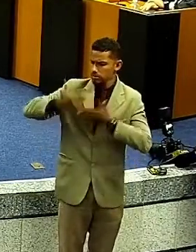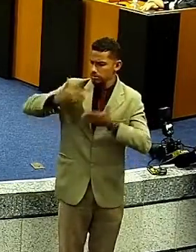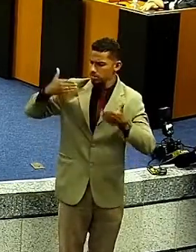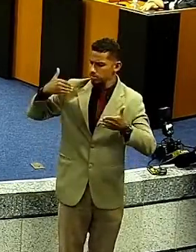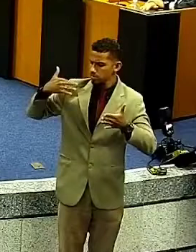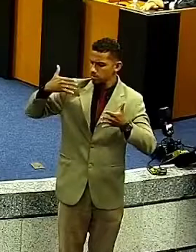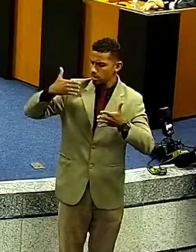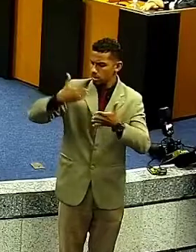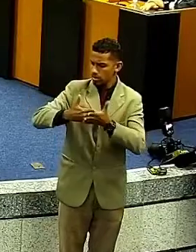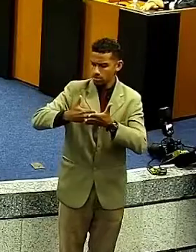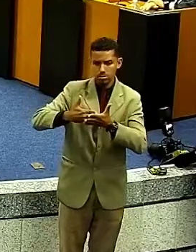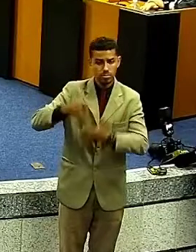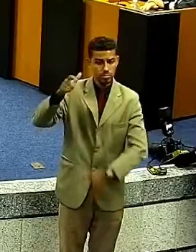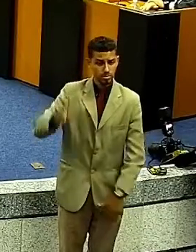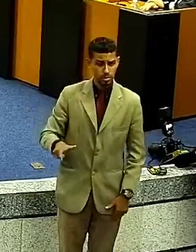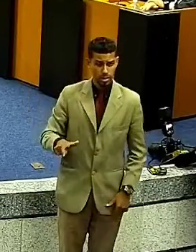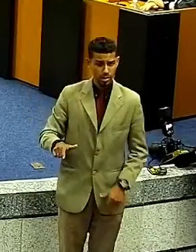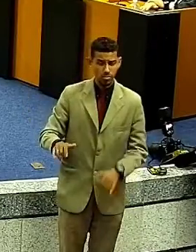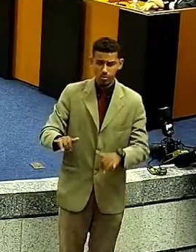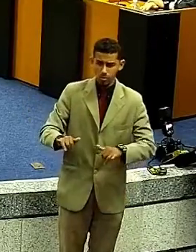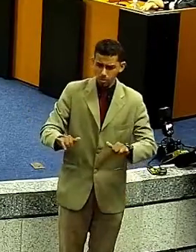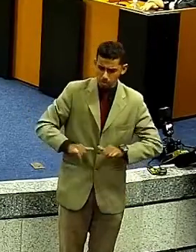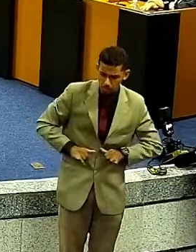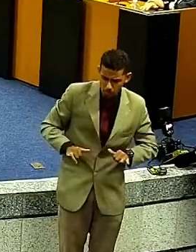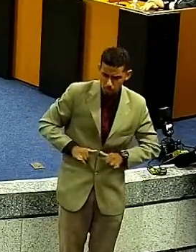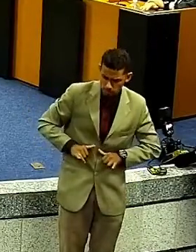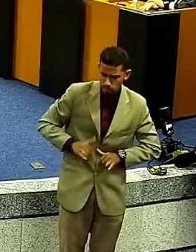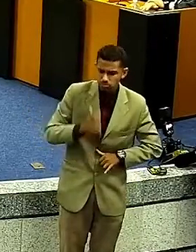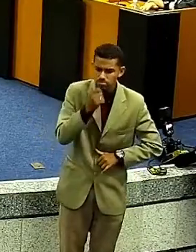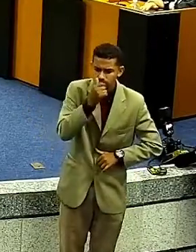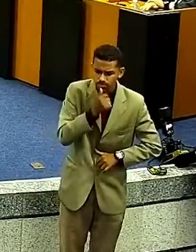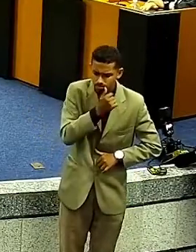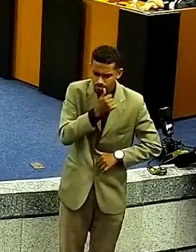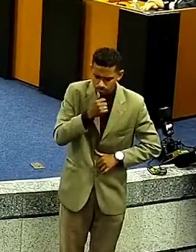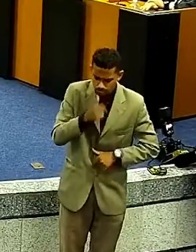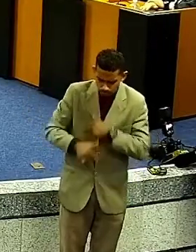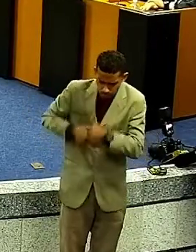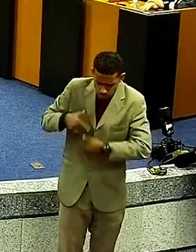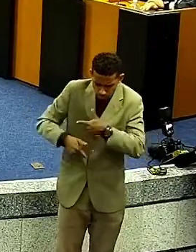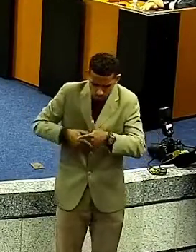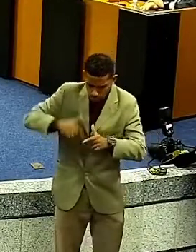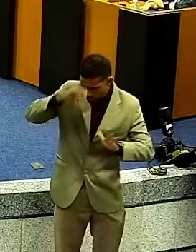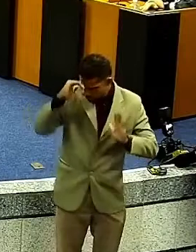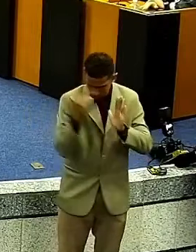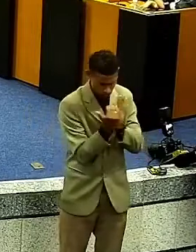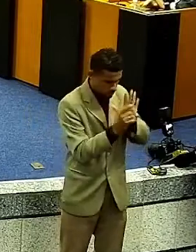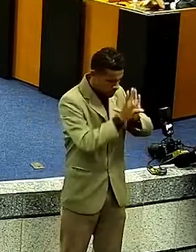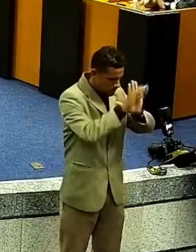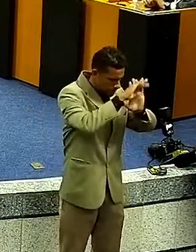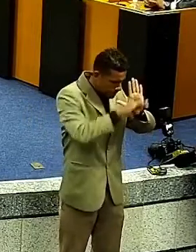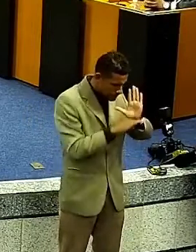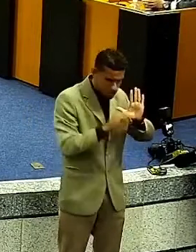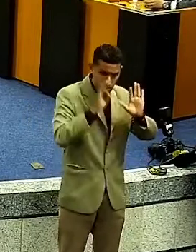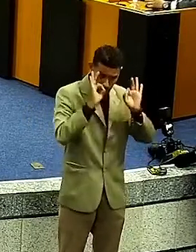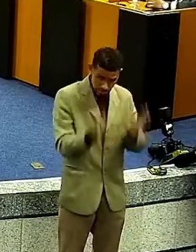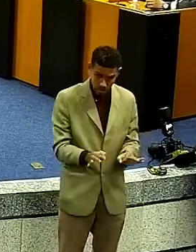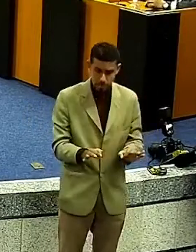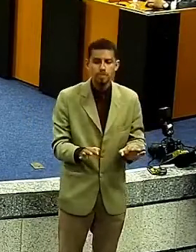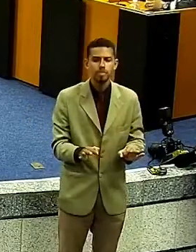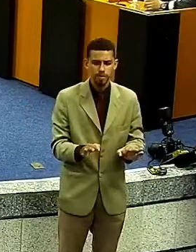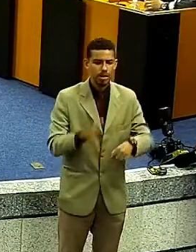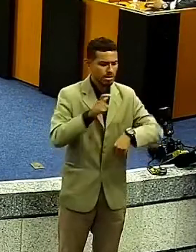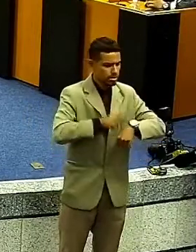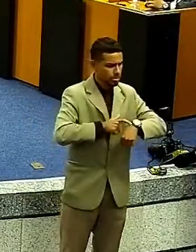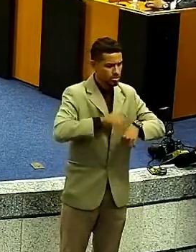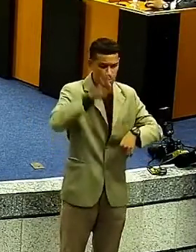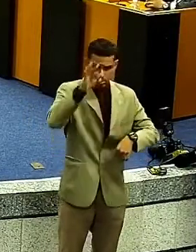dignidade com a sua sofreguidão e vontade de fazer o correto Ele dará resposta a tempo e a hora a